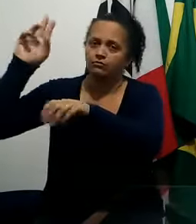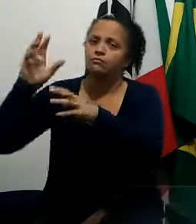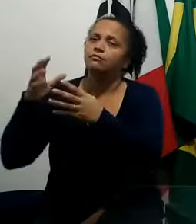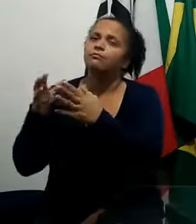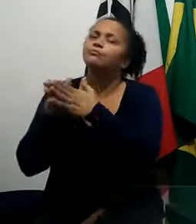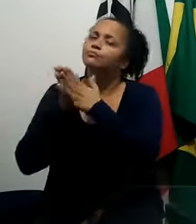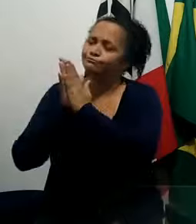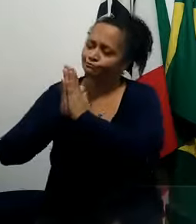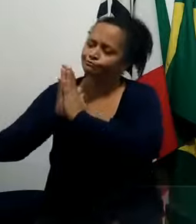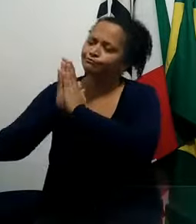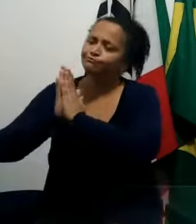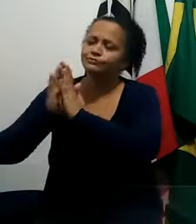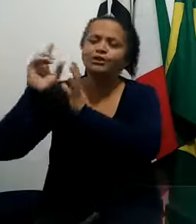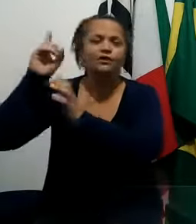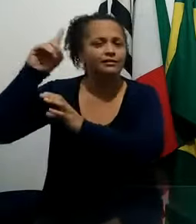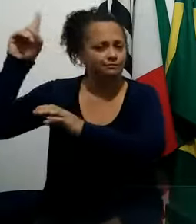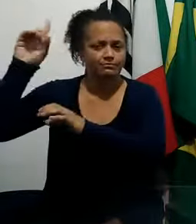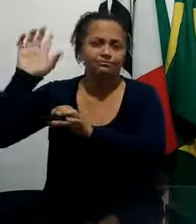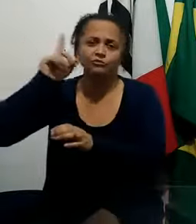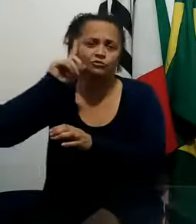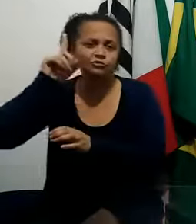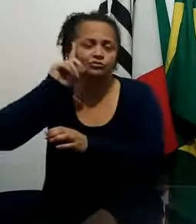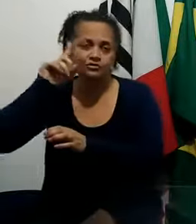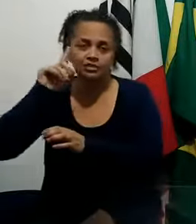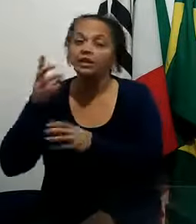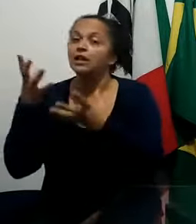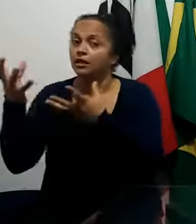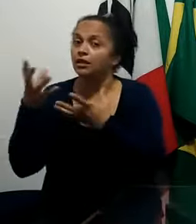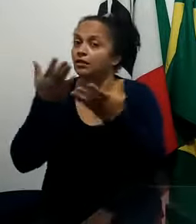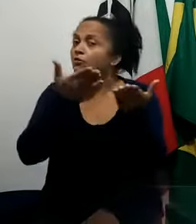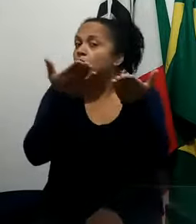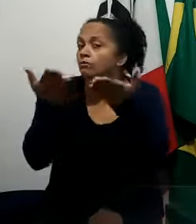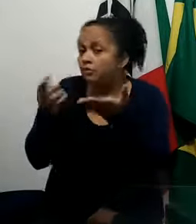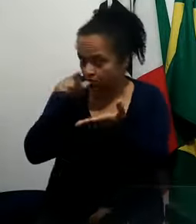Amém? E eu quero convidar você, ó, depois de amanhã,